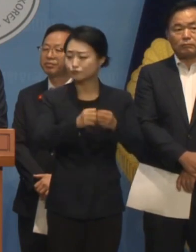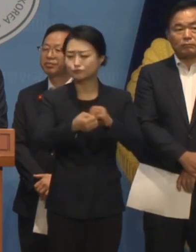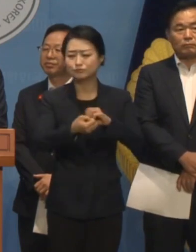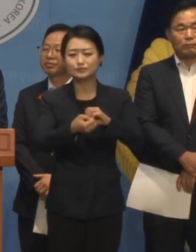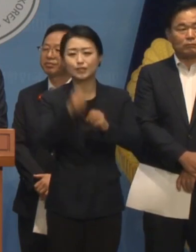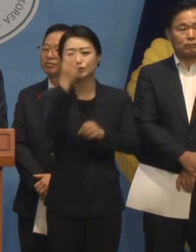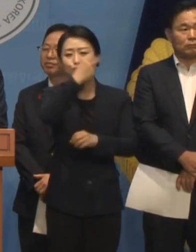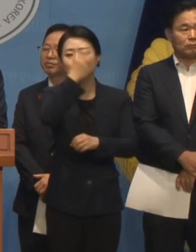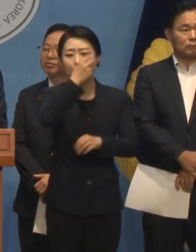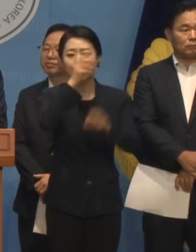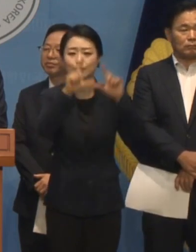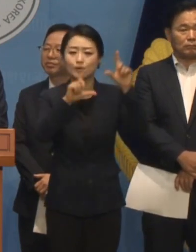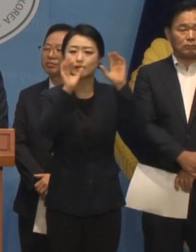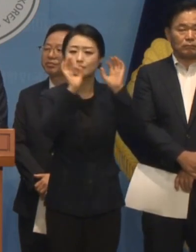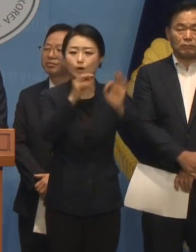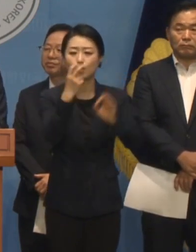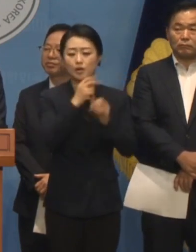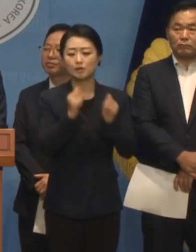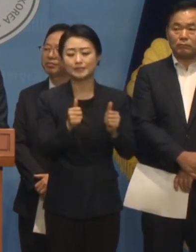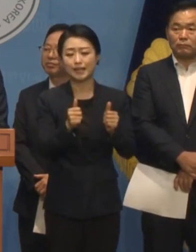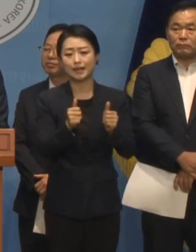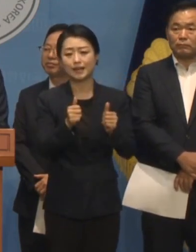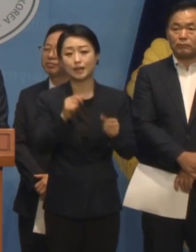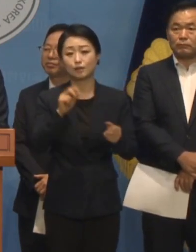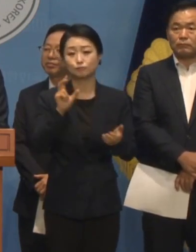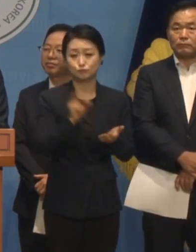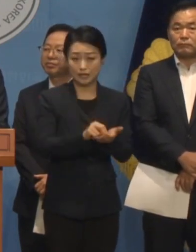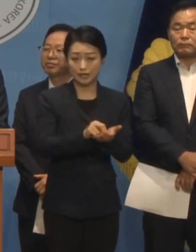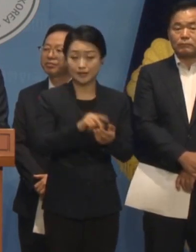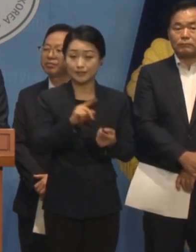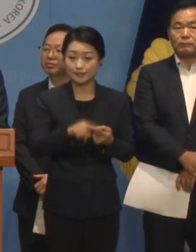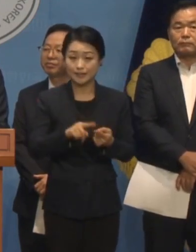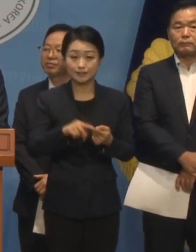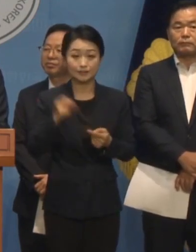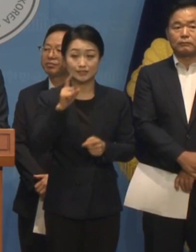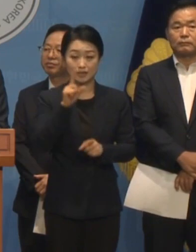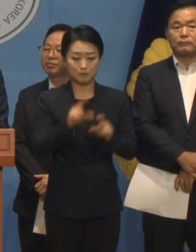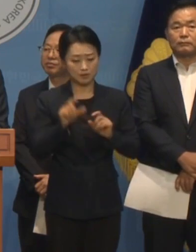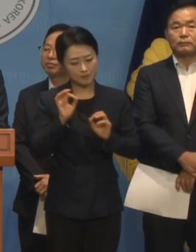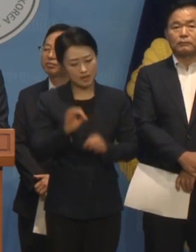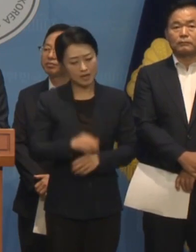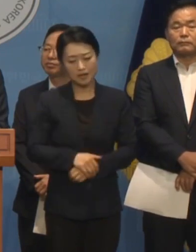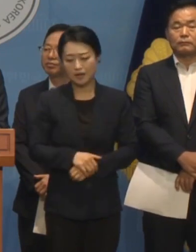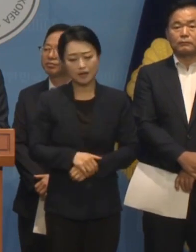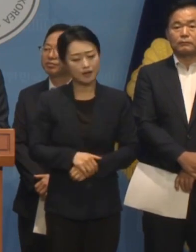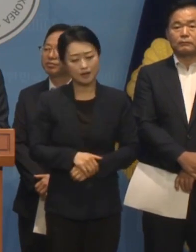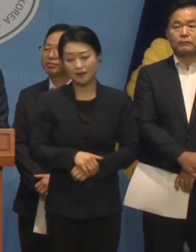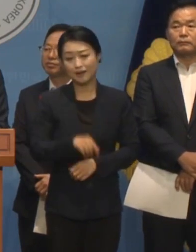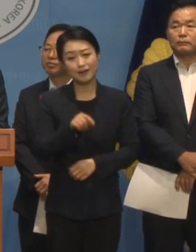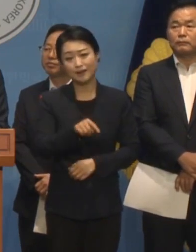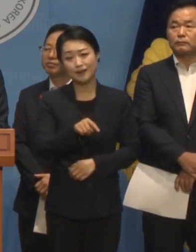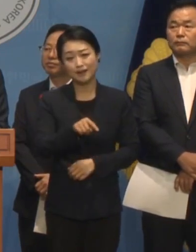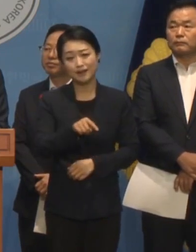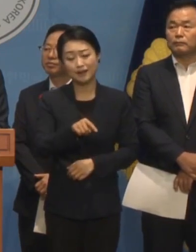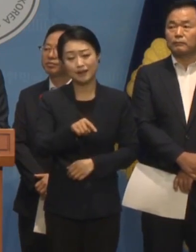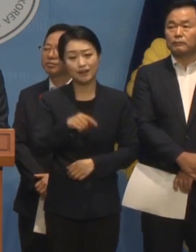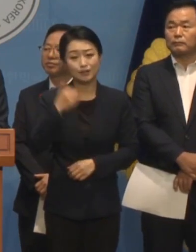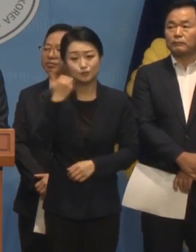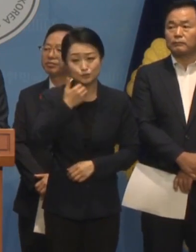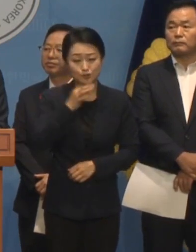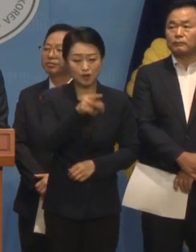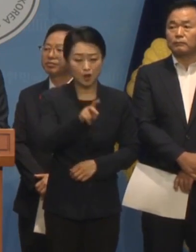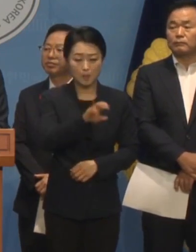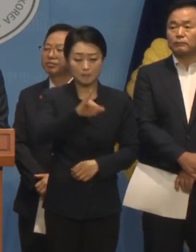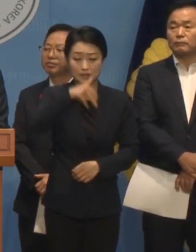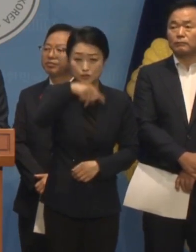조작 수사로 했던 정치검찰 행태를 다시 한번 목도하면서 그 주체인 어미준